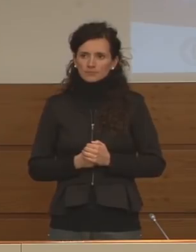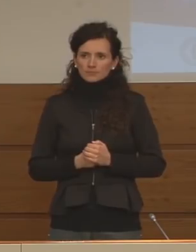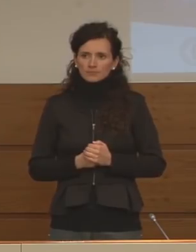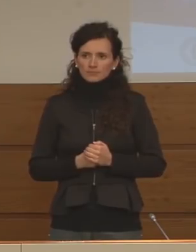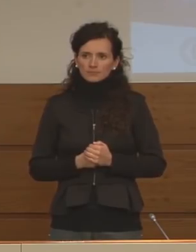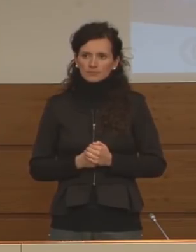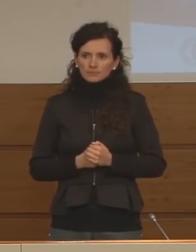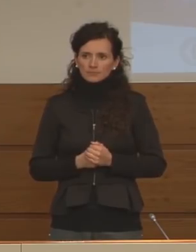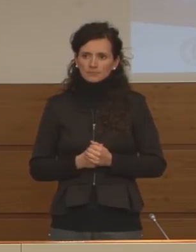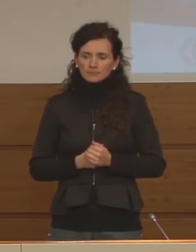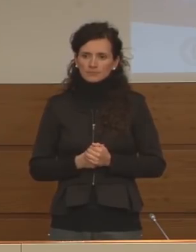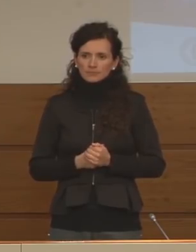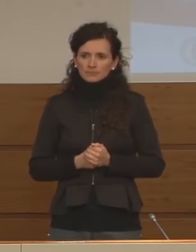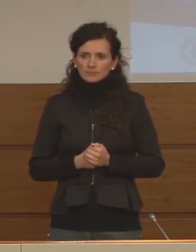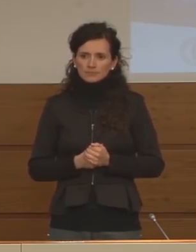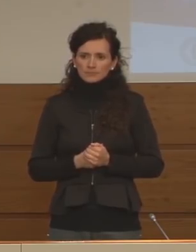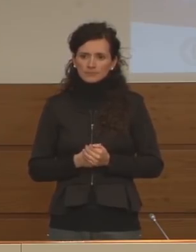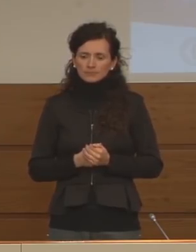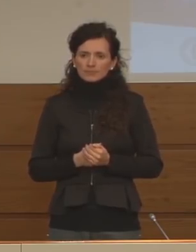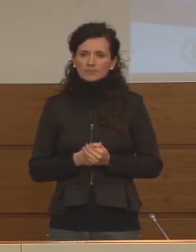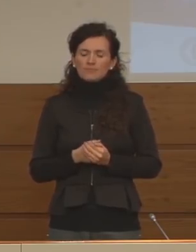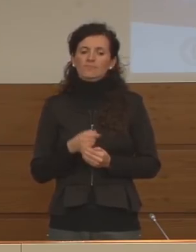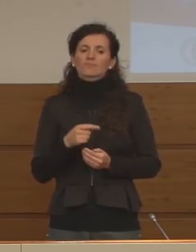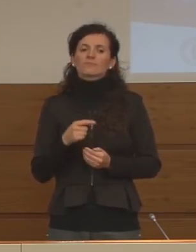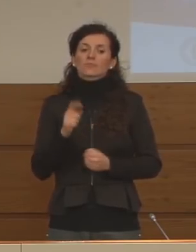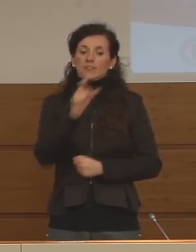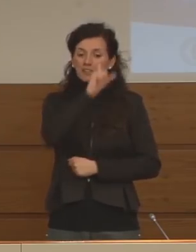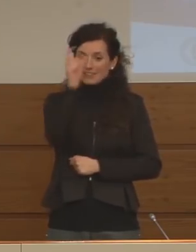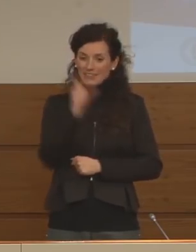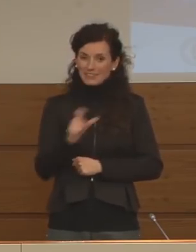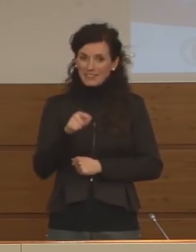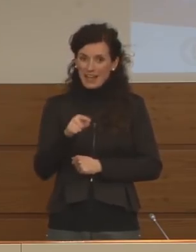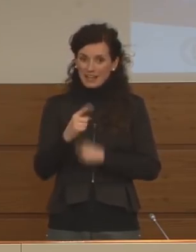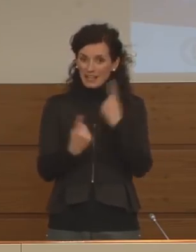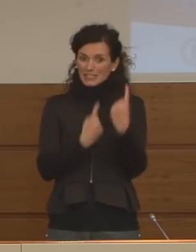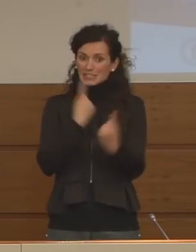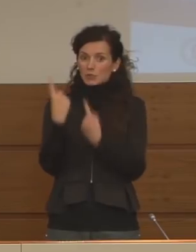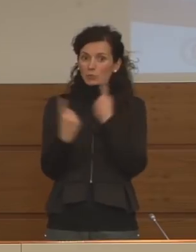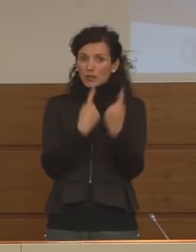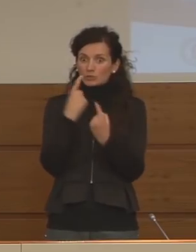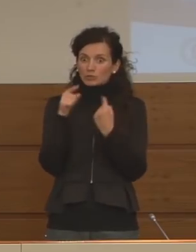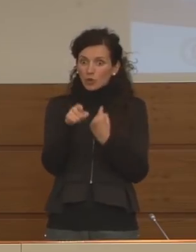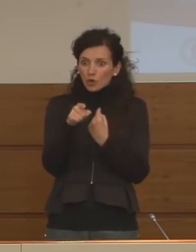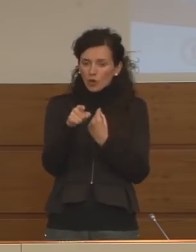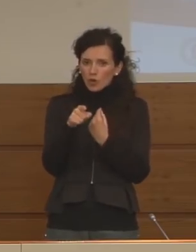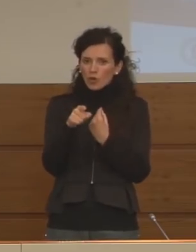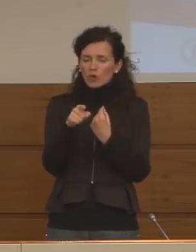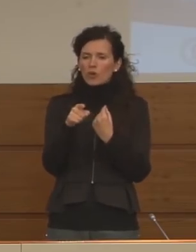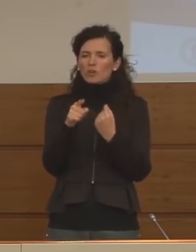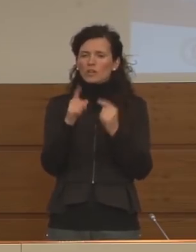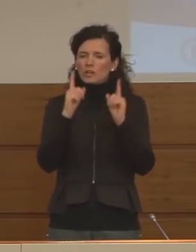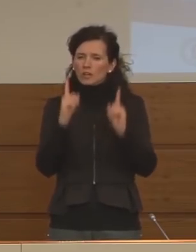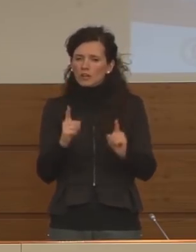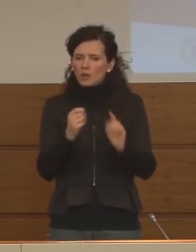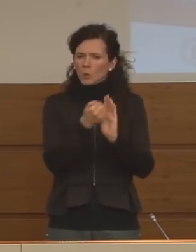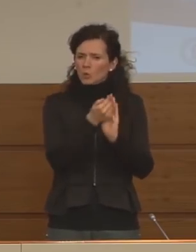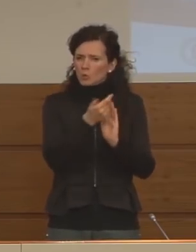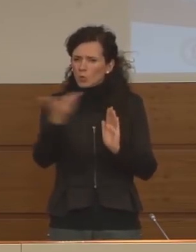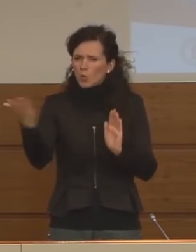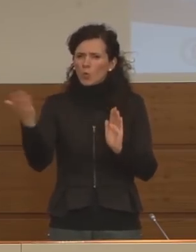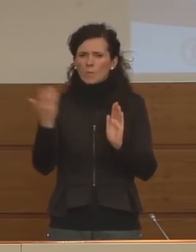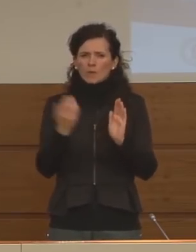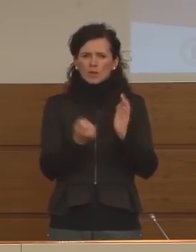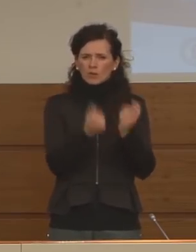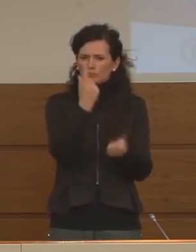la tipicità del caso italiano rispetto alla dimensione alla portata e alla vastità